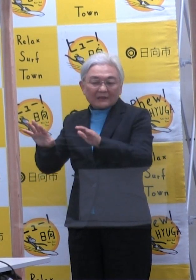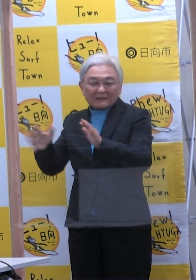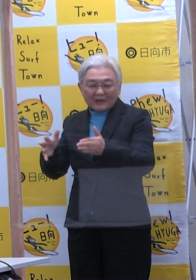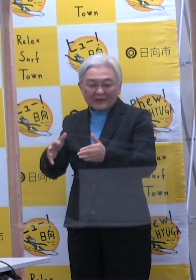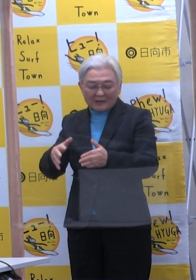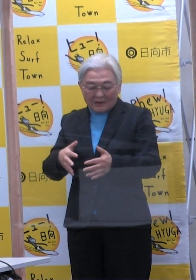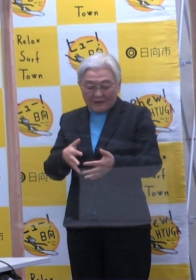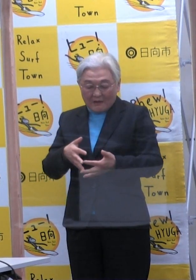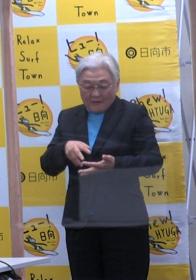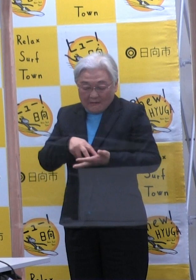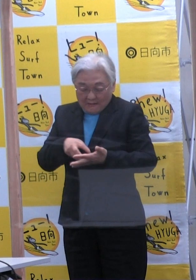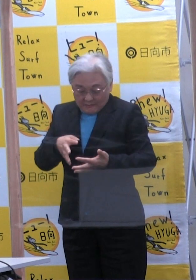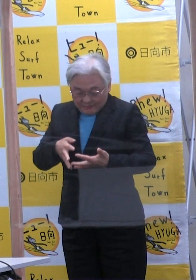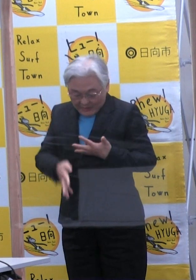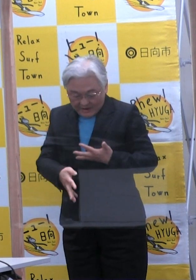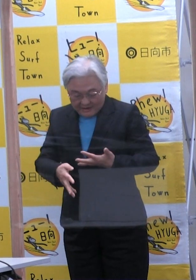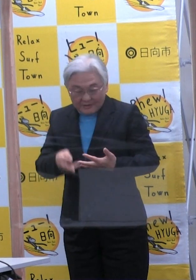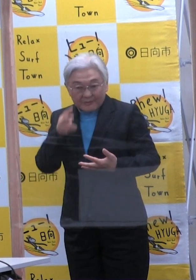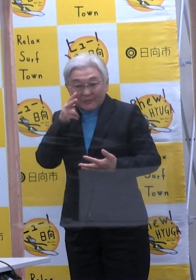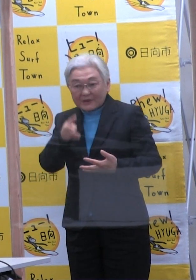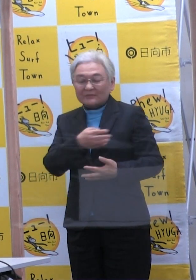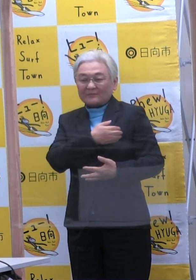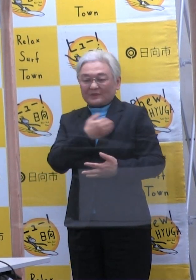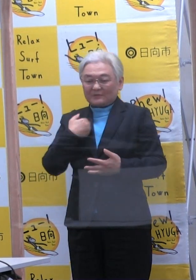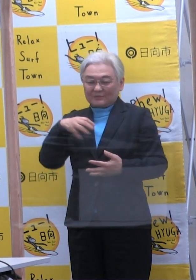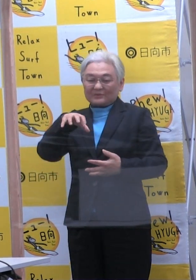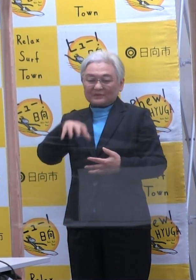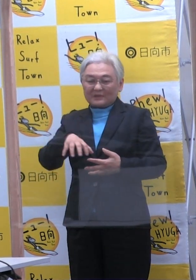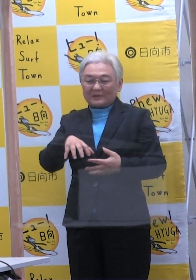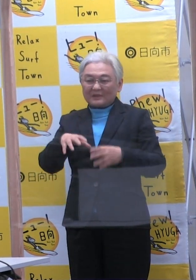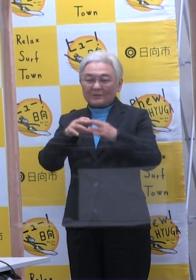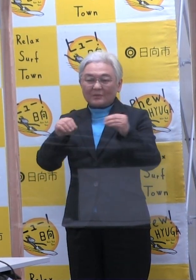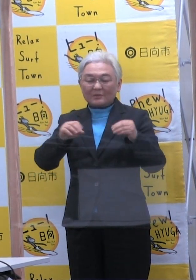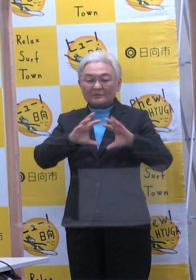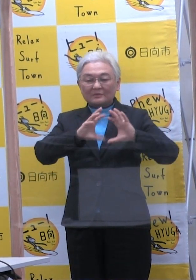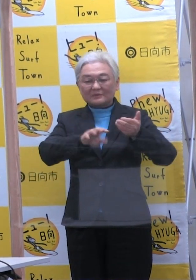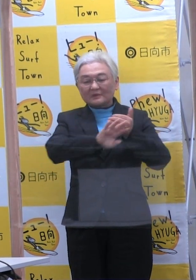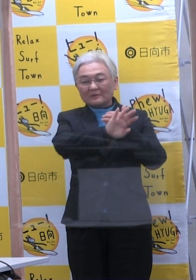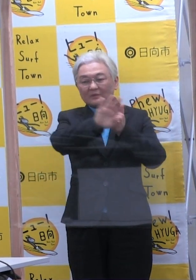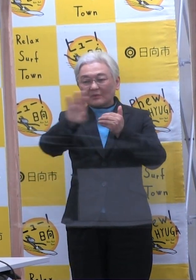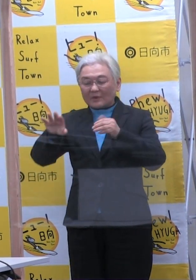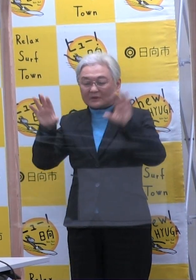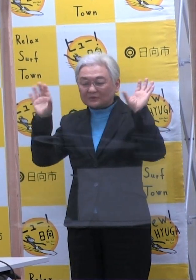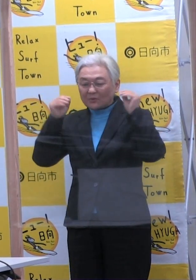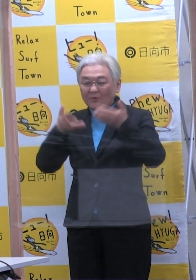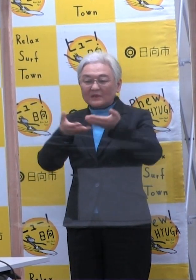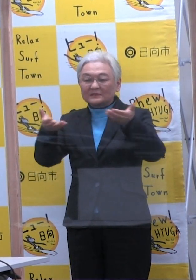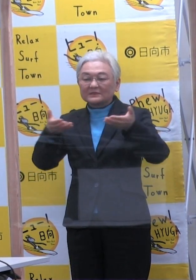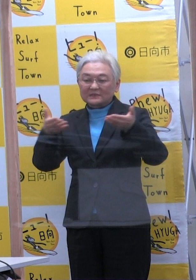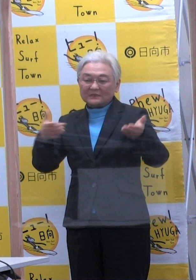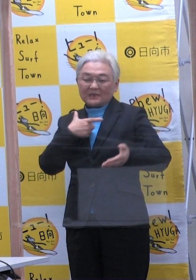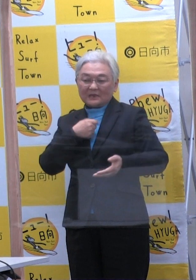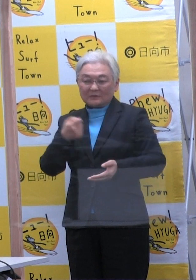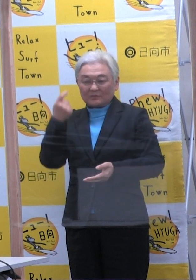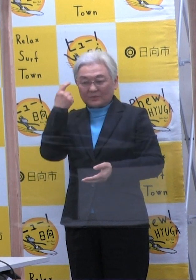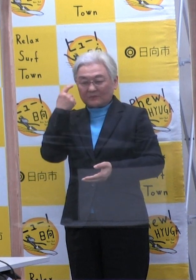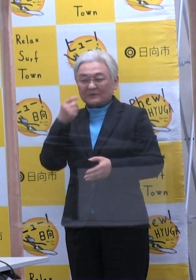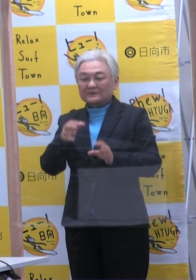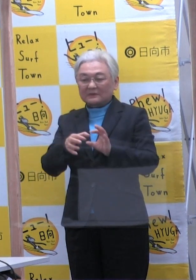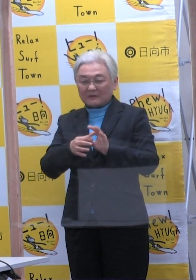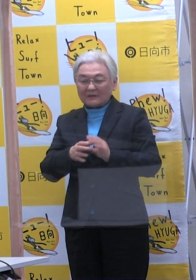スリリングな絶景スポットとして国内外へ向け情報発信することとしています